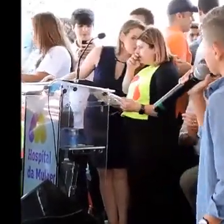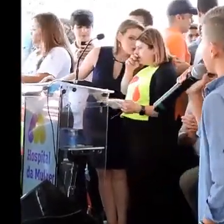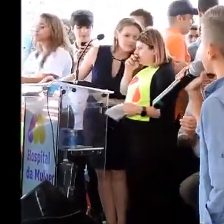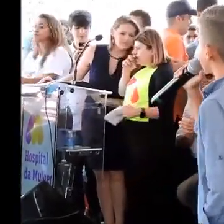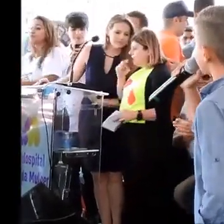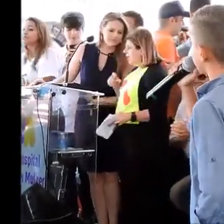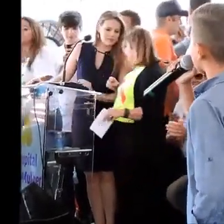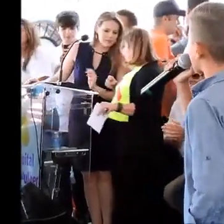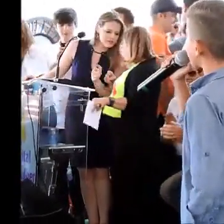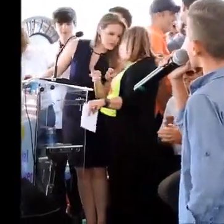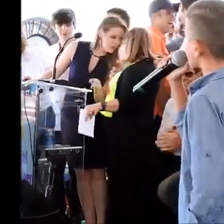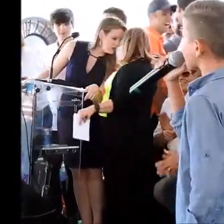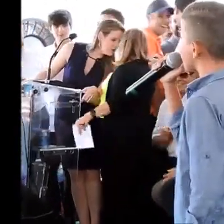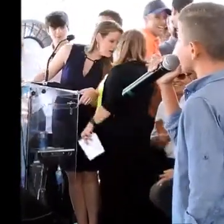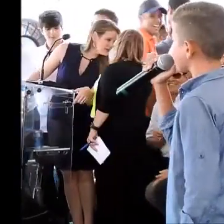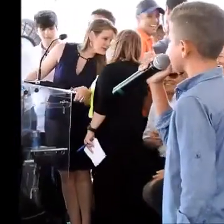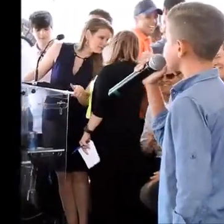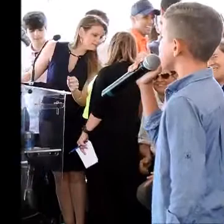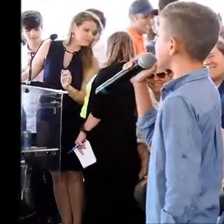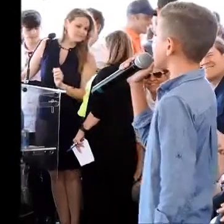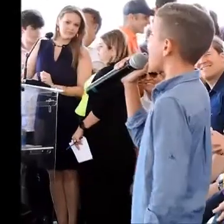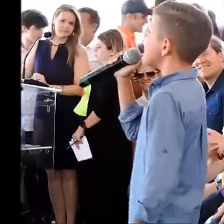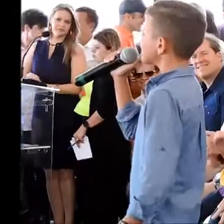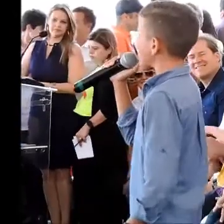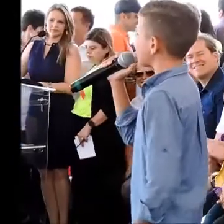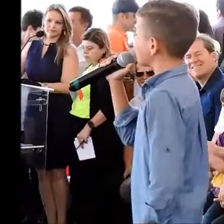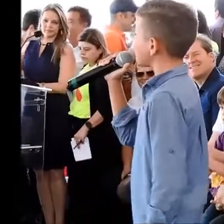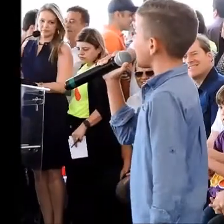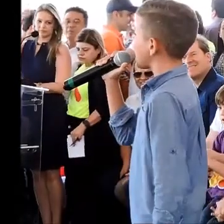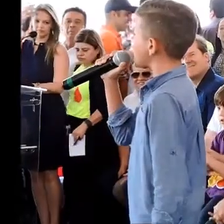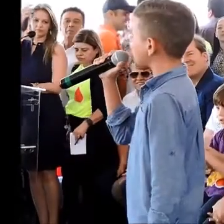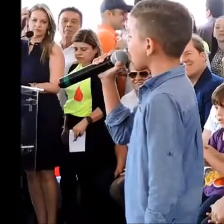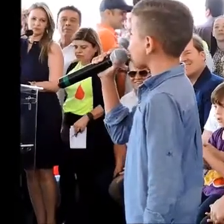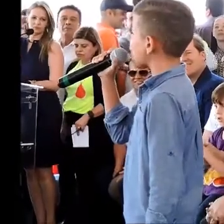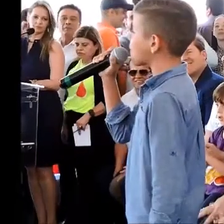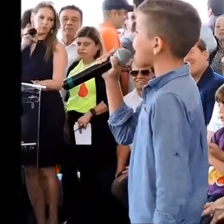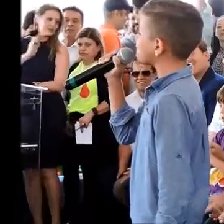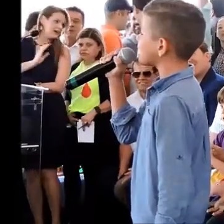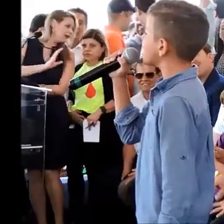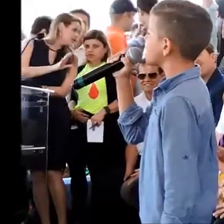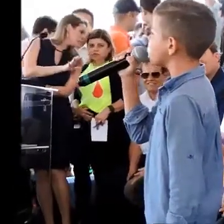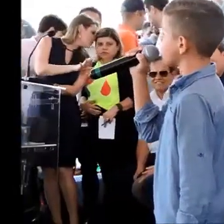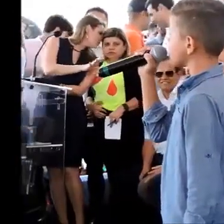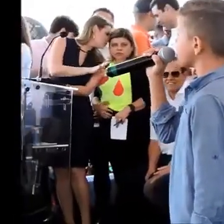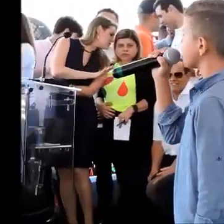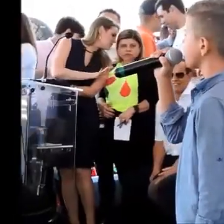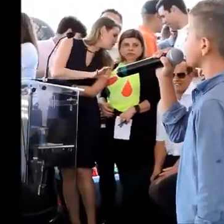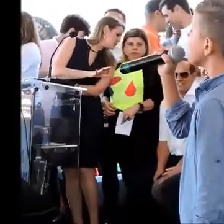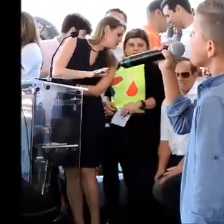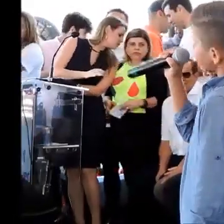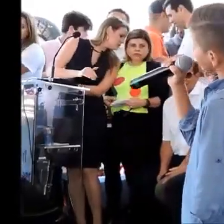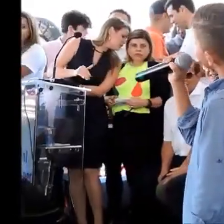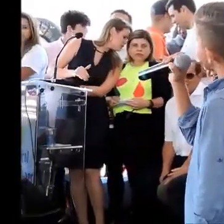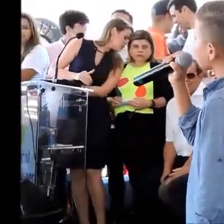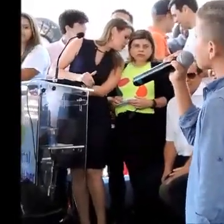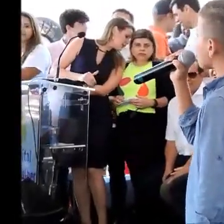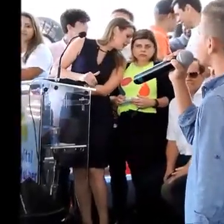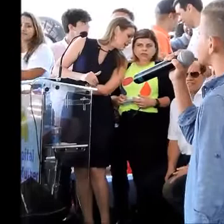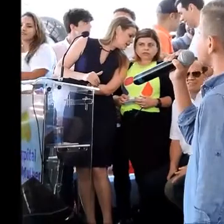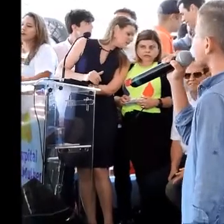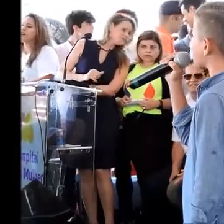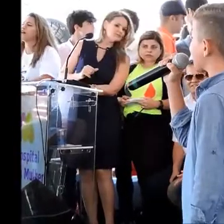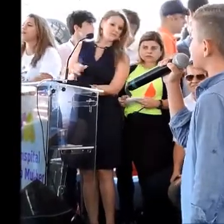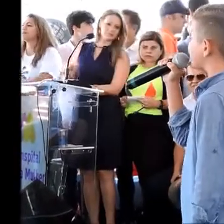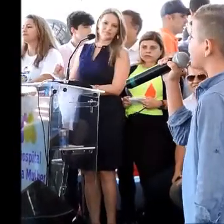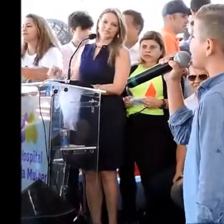dormir. Quem tem sua mãe querida, trate ela com prazer. Lhe dê